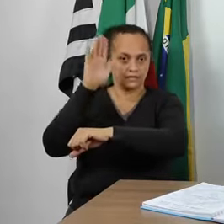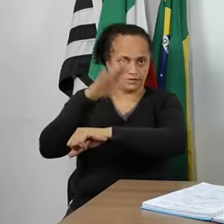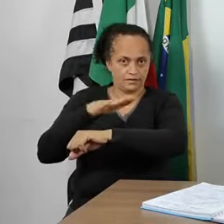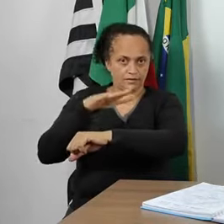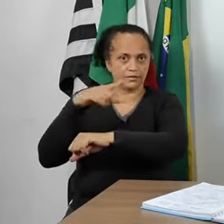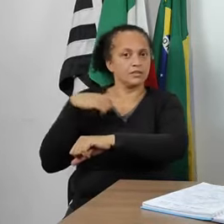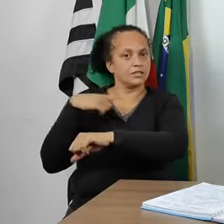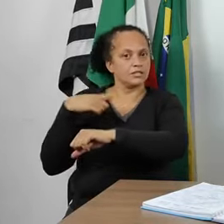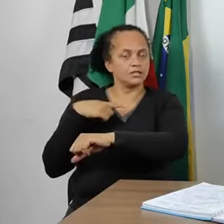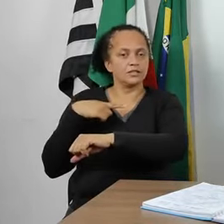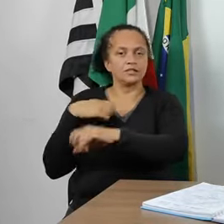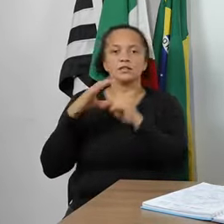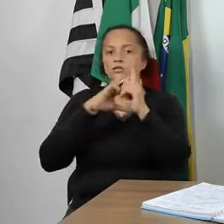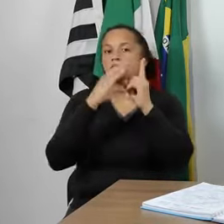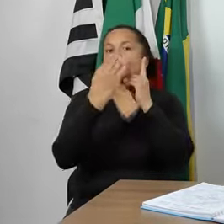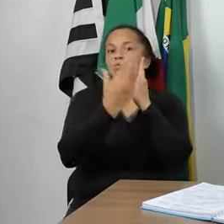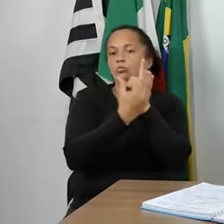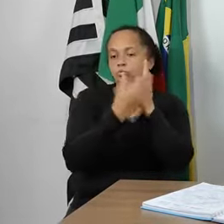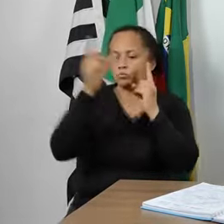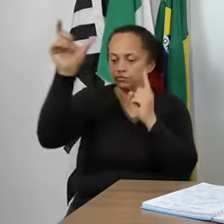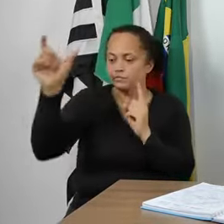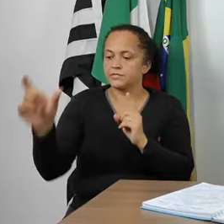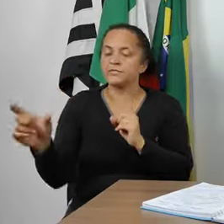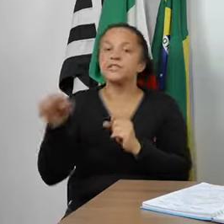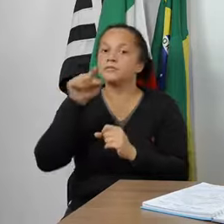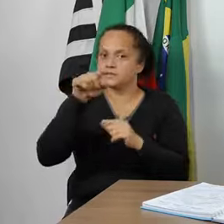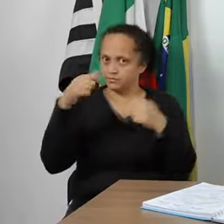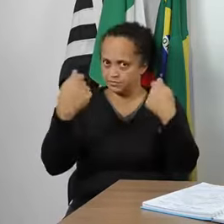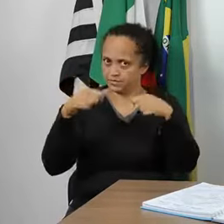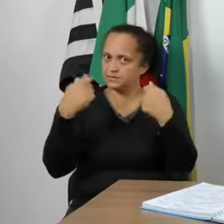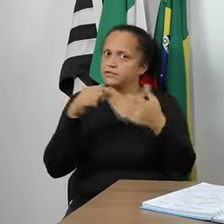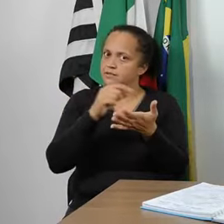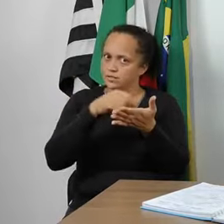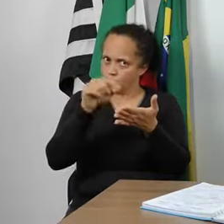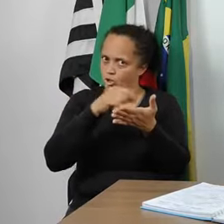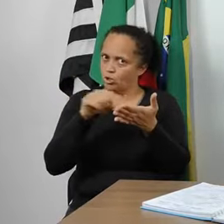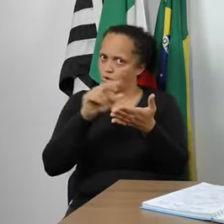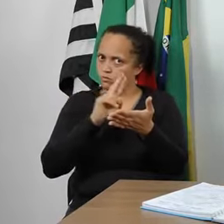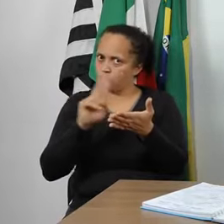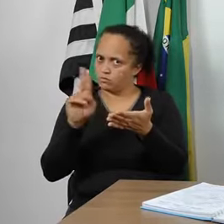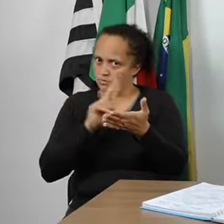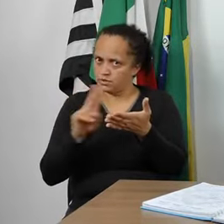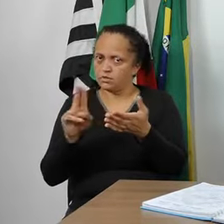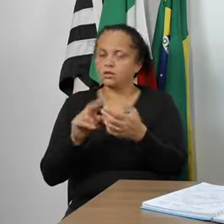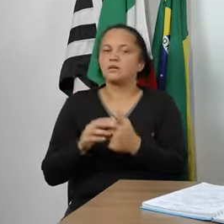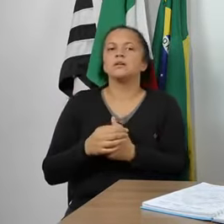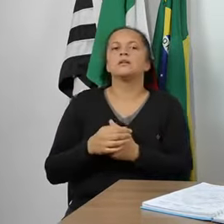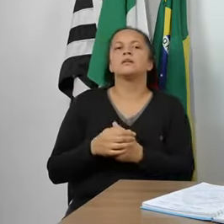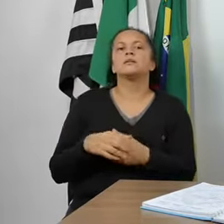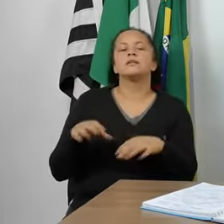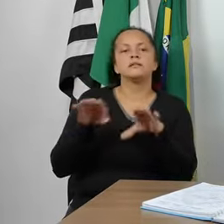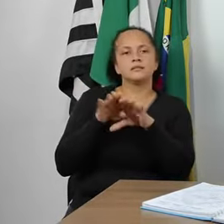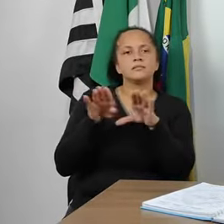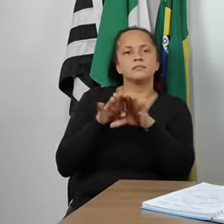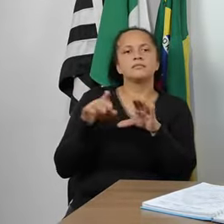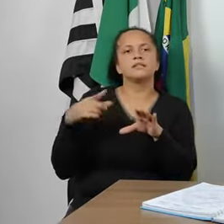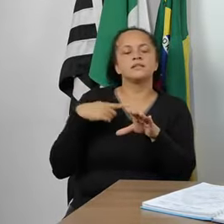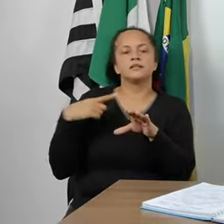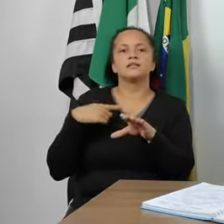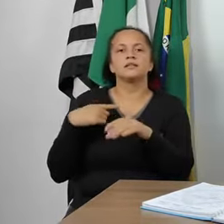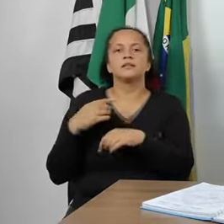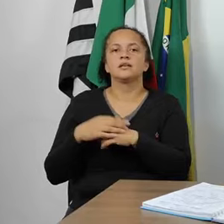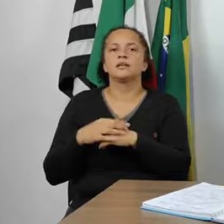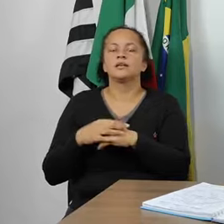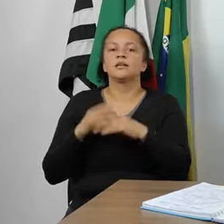a transmissão desse culto presencial pelo Facebook e pelo YouTube. Você pode participar a partir das 18 horas.